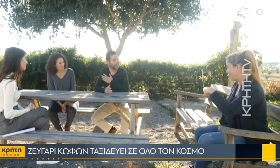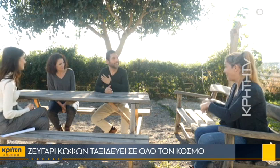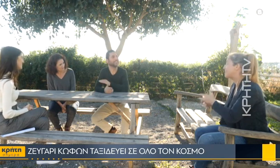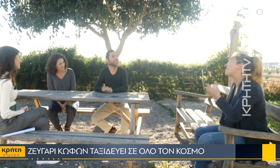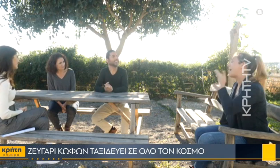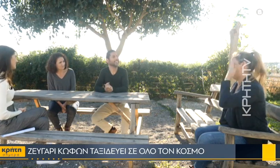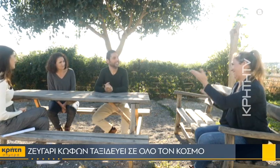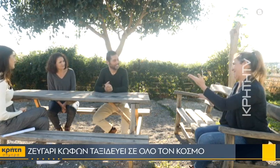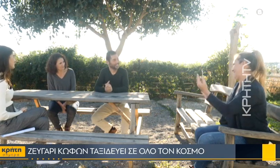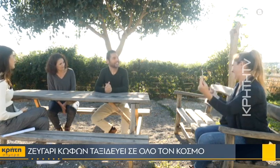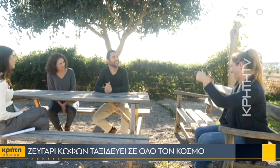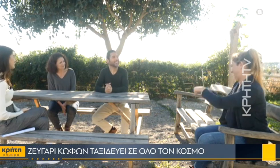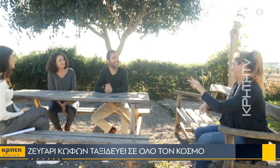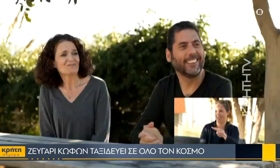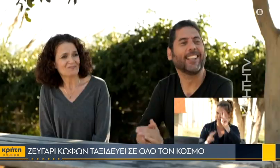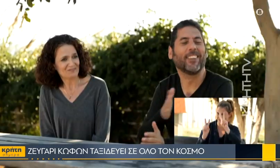μου.